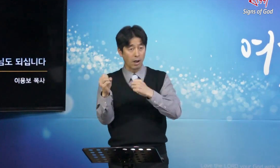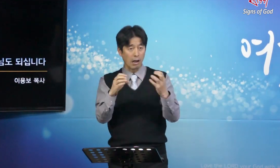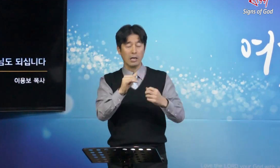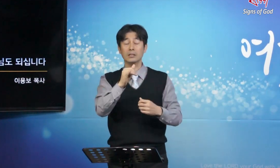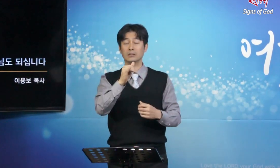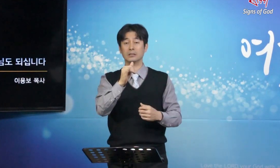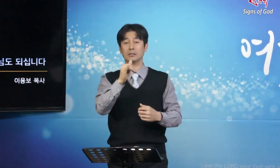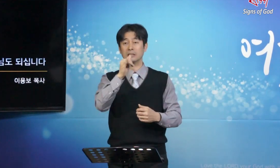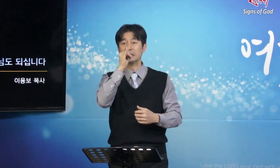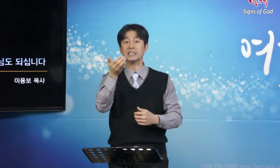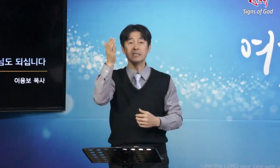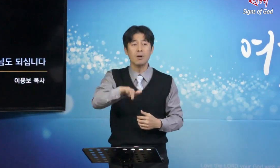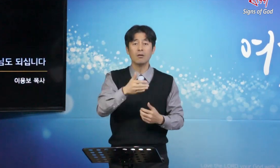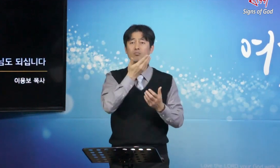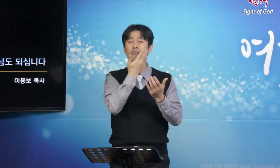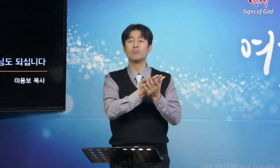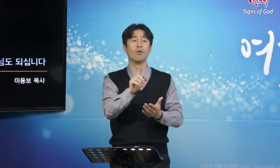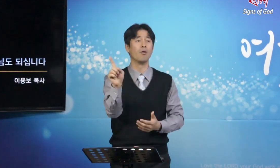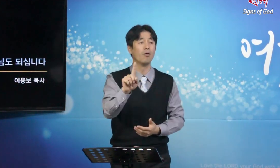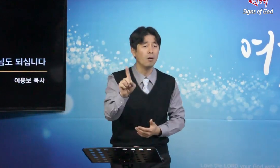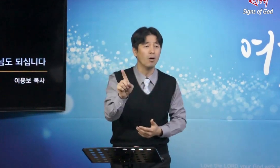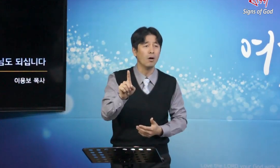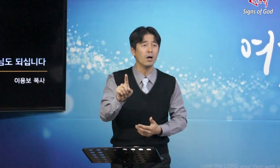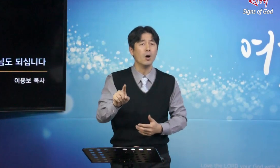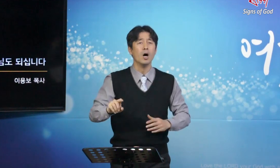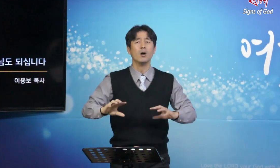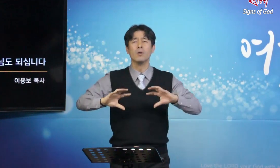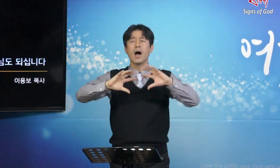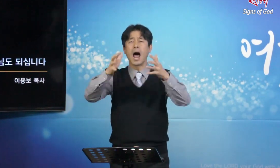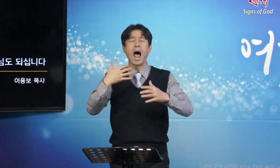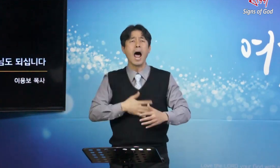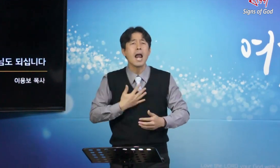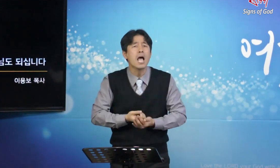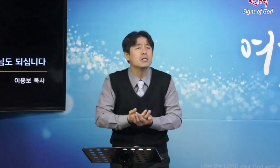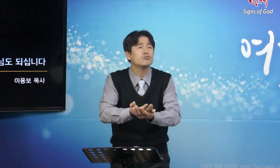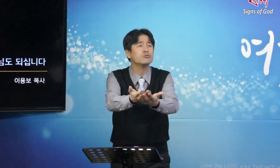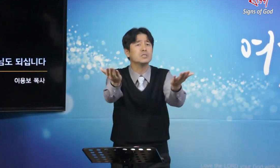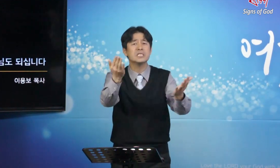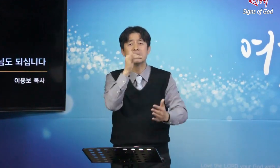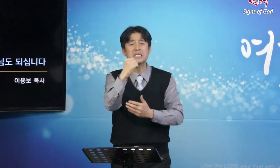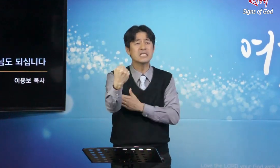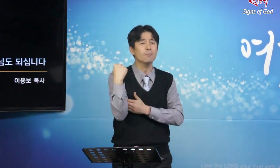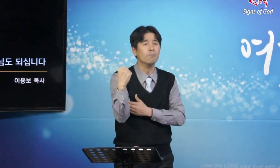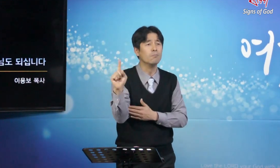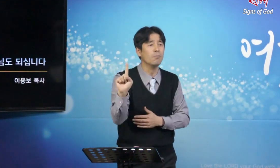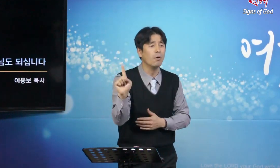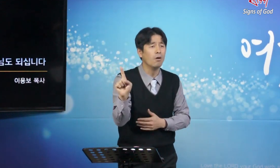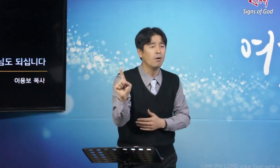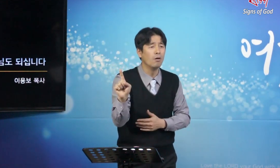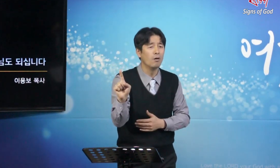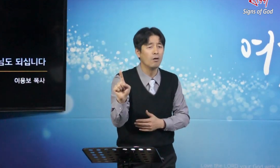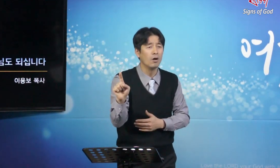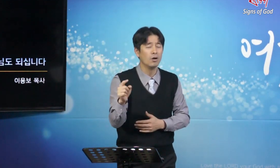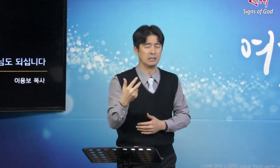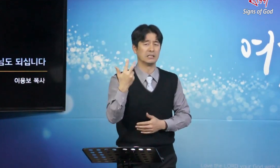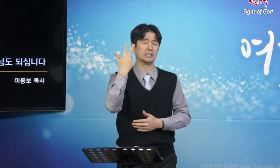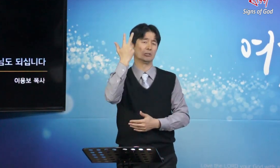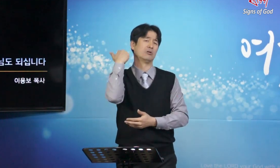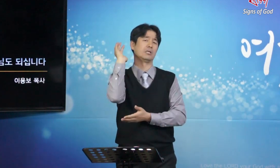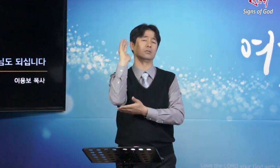수화가 있어서 수화로 대화할 수 있었지만 세상에 알려줄 수 있는 그 모든